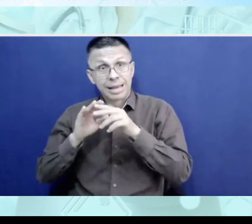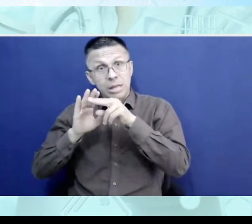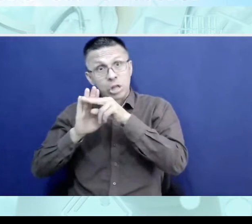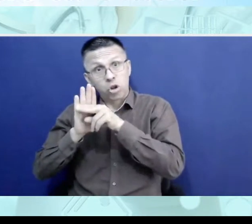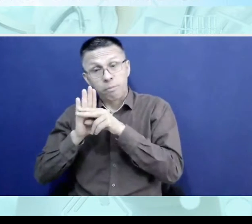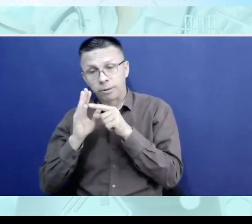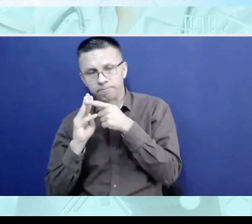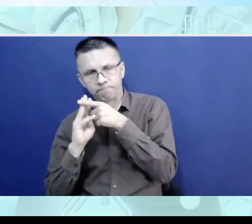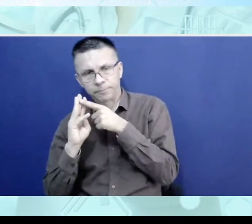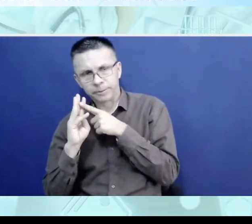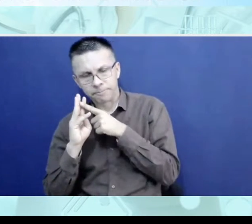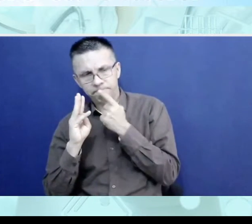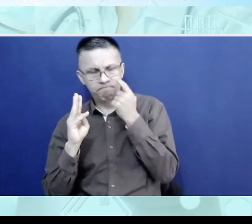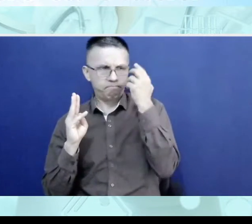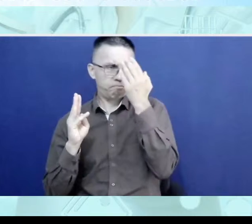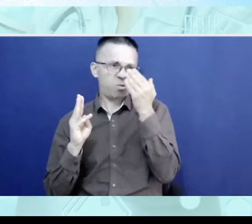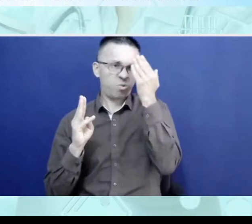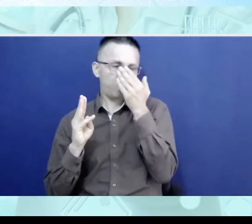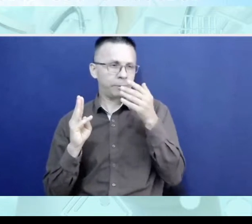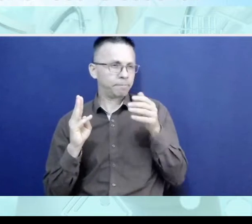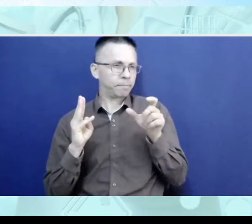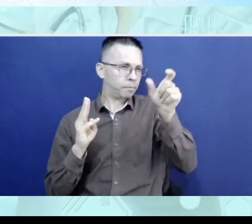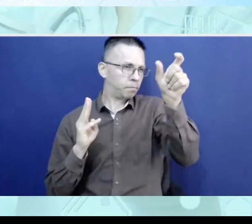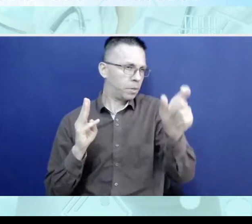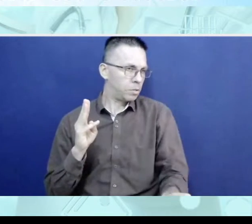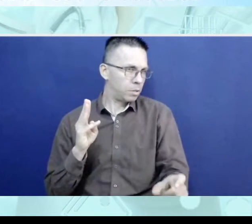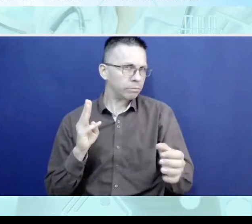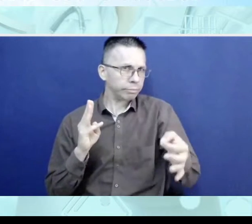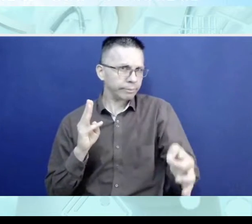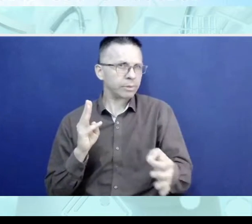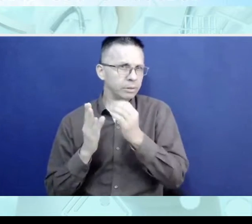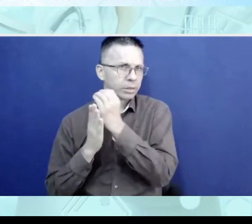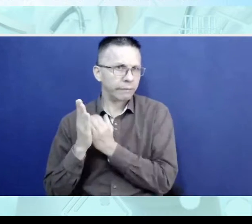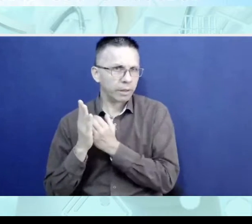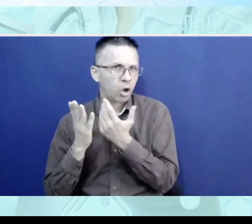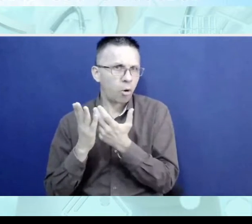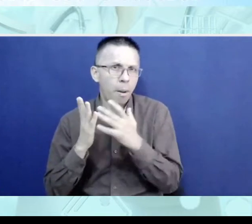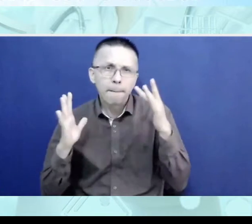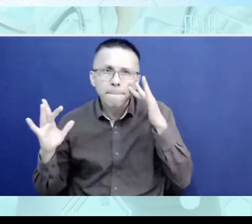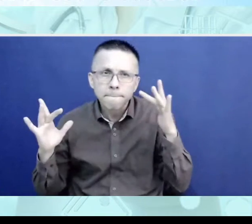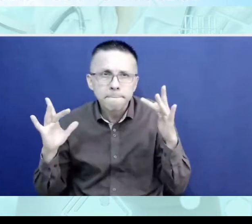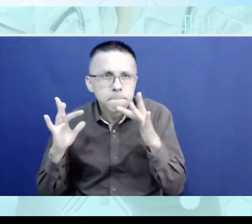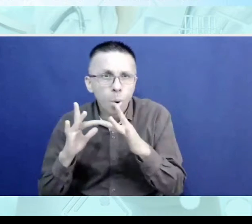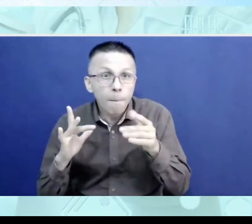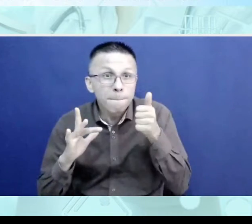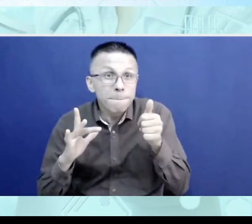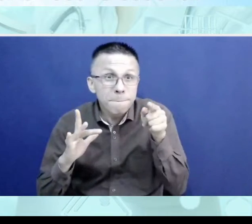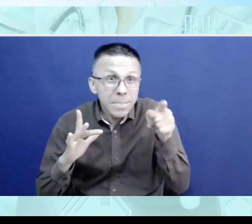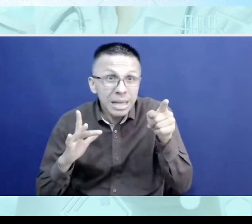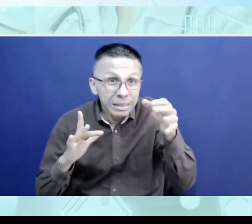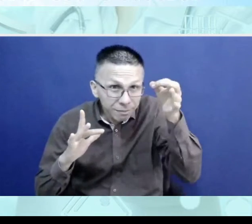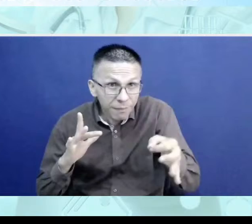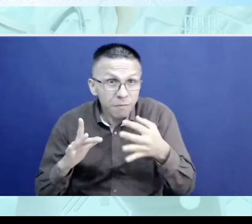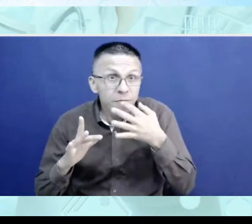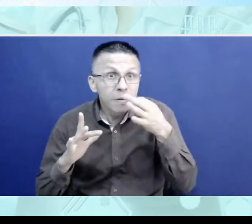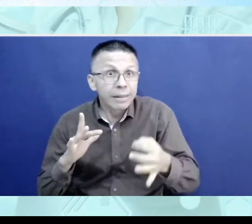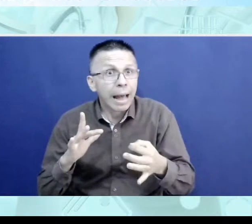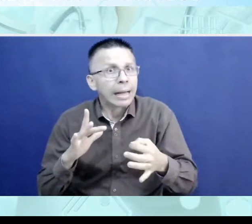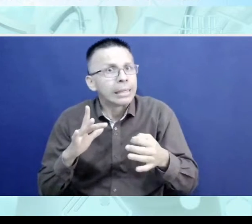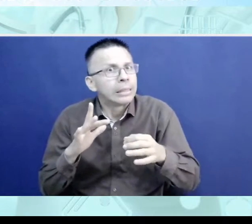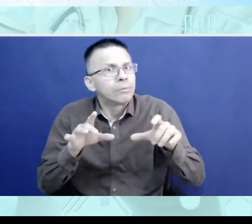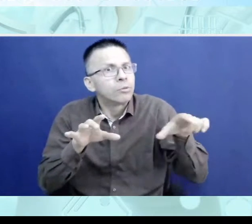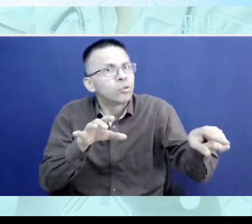y conforme a la condición clínica, porque es muy importante. Y esto lo logramos, logramos organizarlo. De pronto,